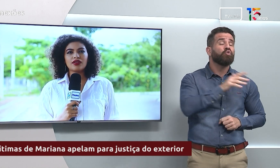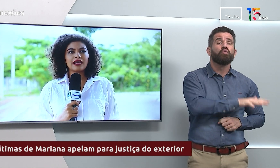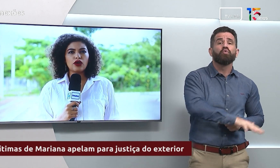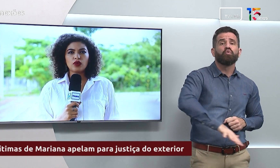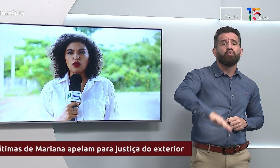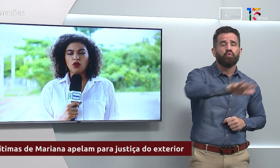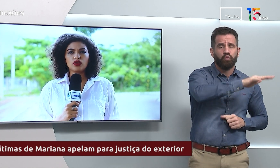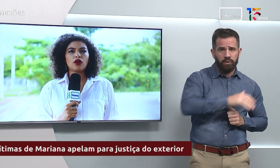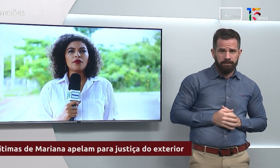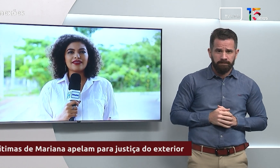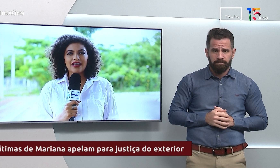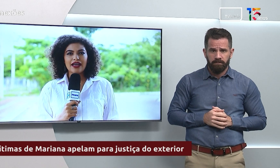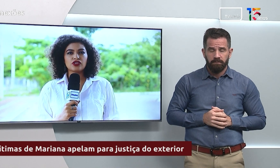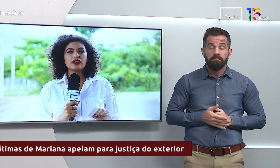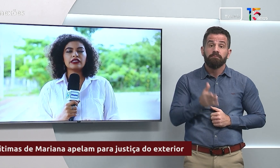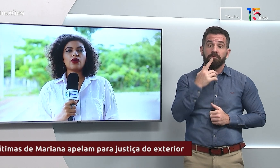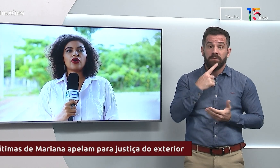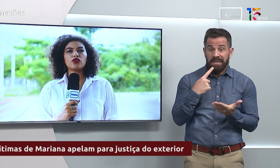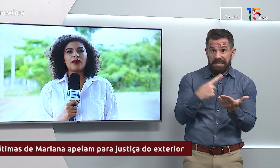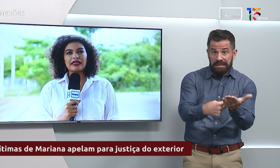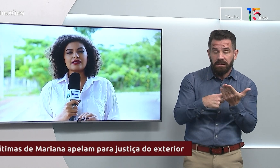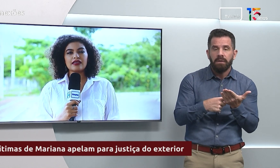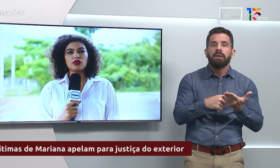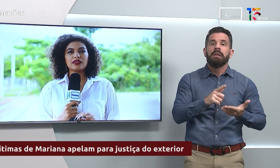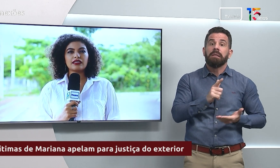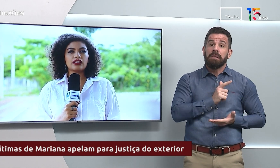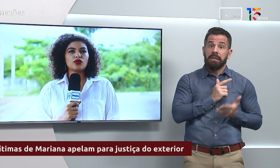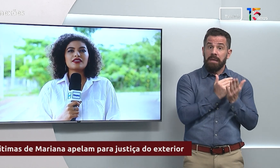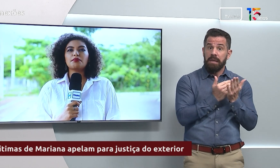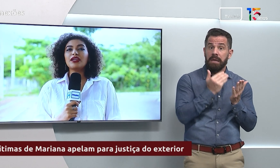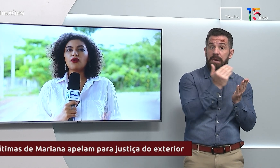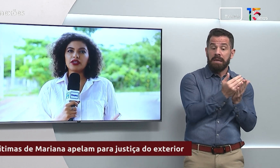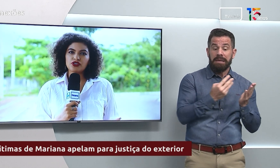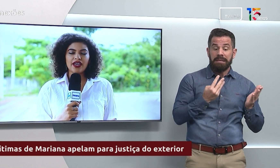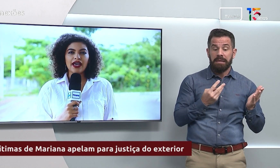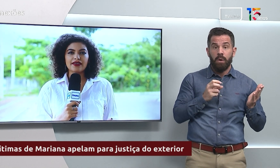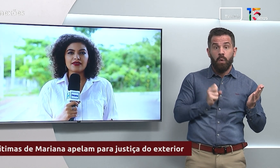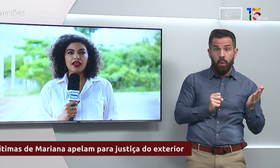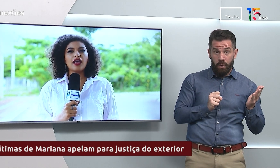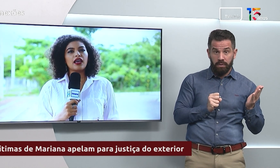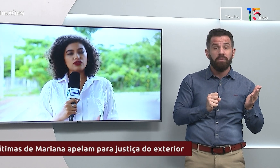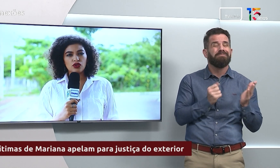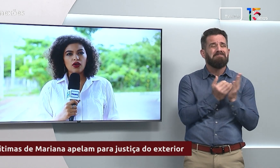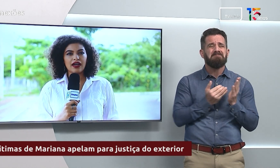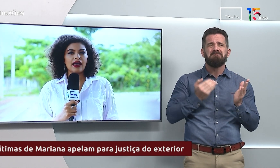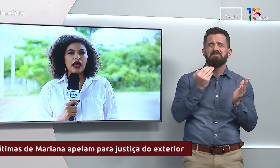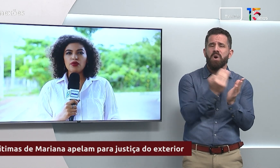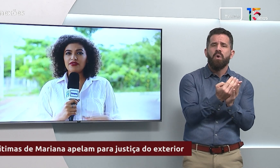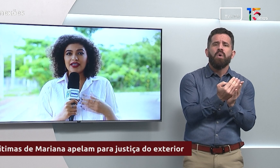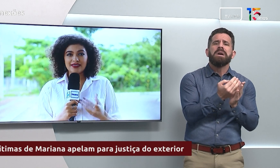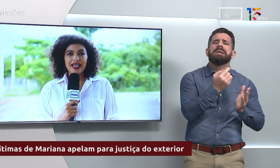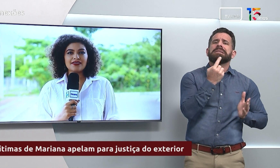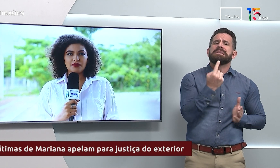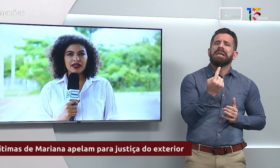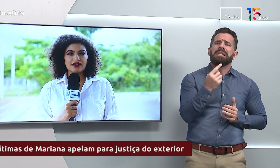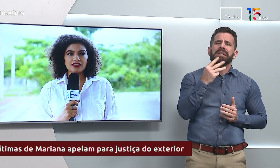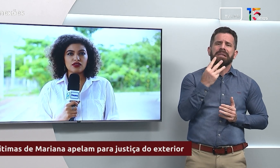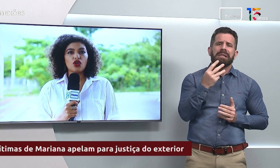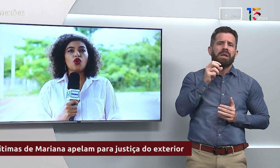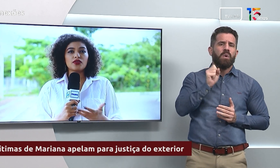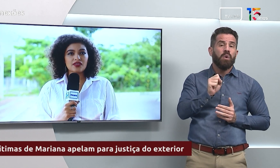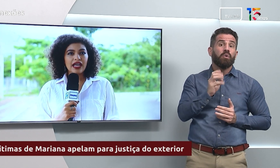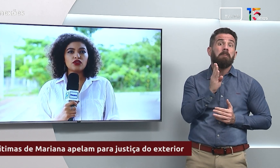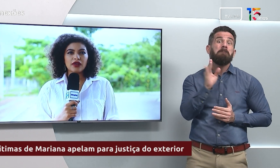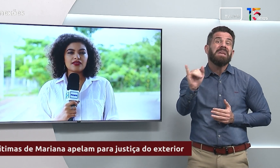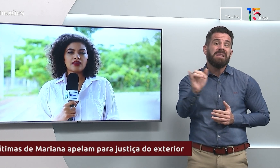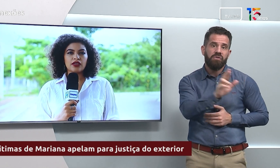valor total do acordo aumentar de 38 para 132 bilhões de reais. Em troca, ao invés das empresas,